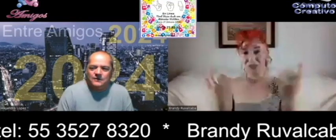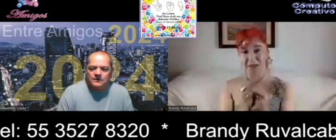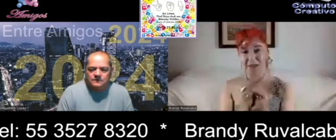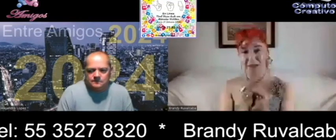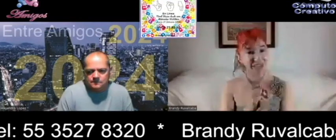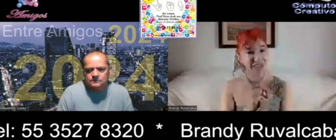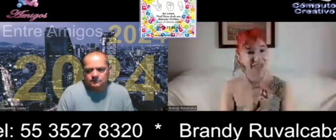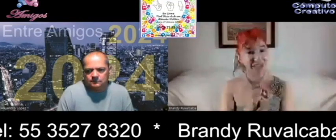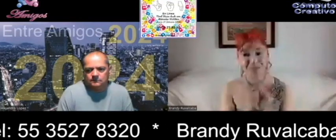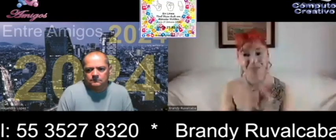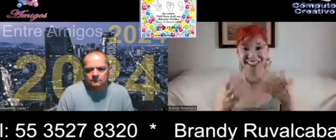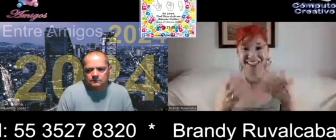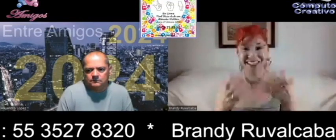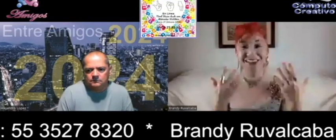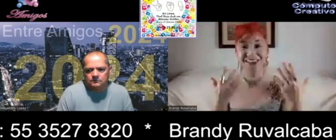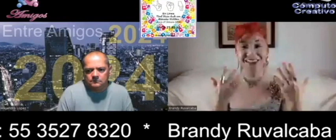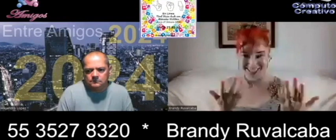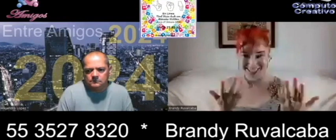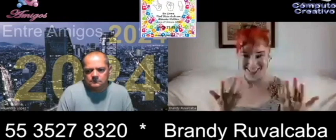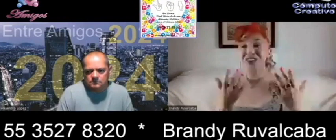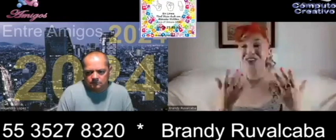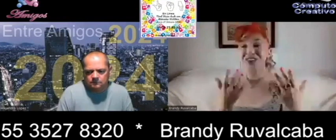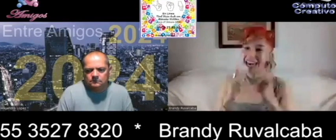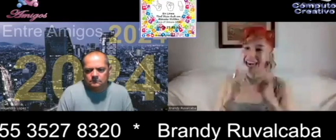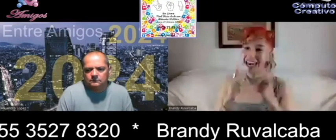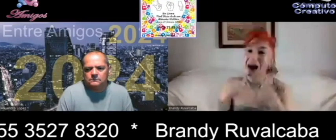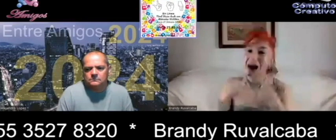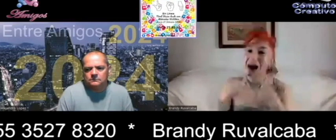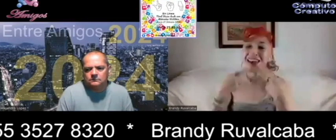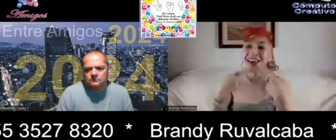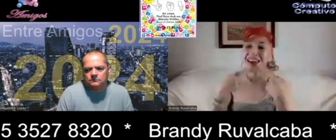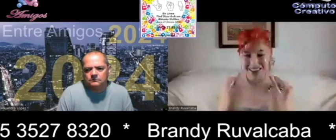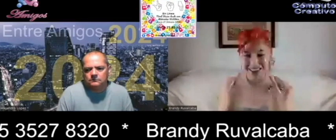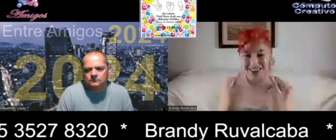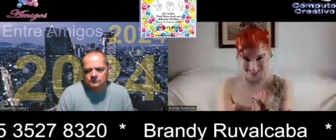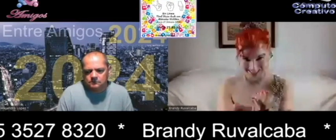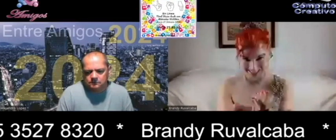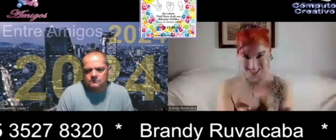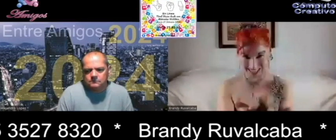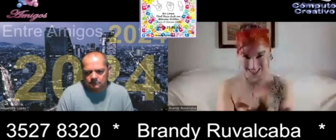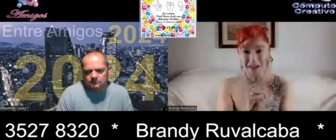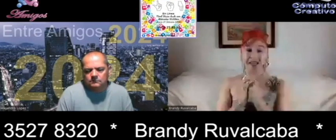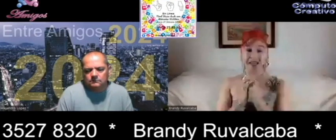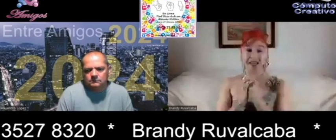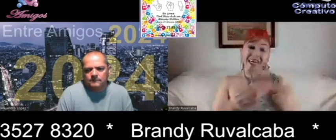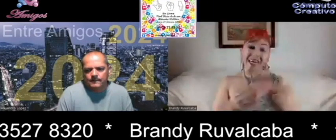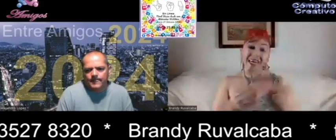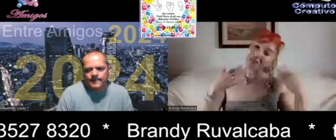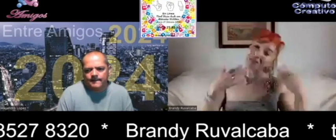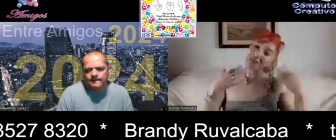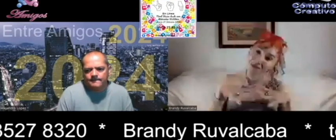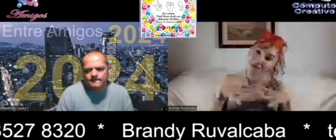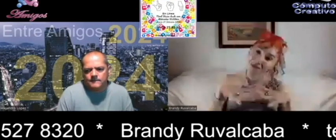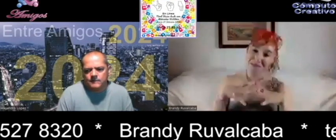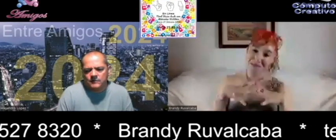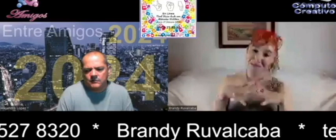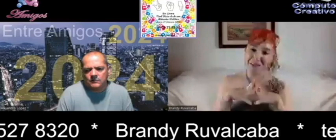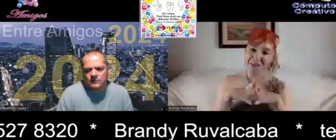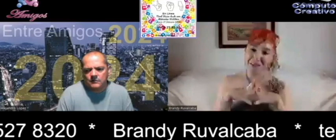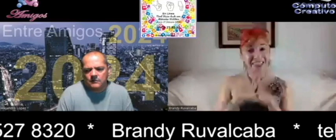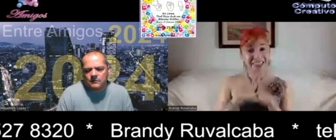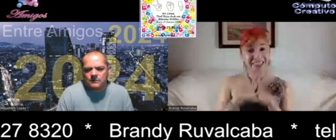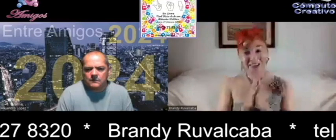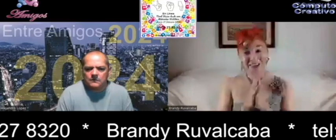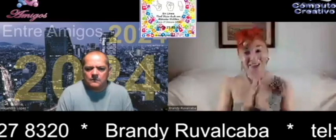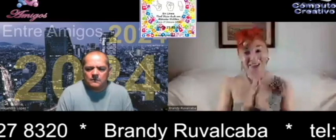todas las razones de por qué no podría ser universal, por qué no podría haber una lengua hablada universal. Bueno, de esa misma